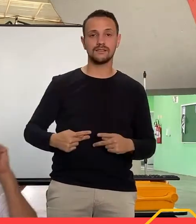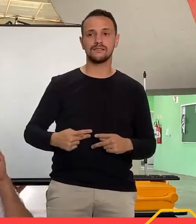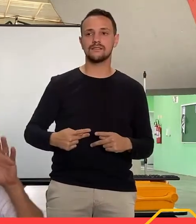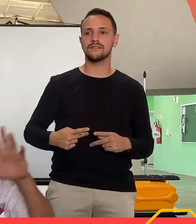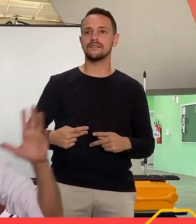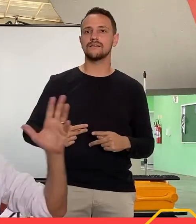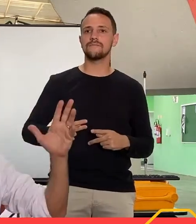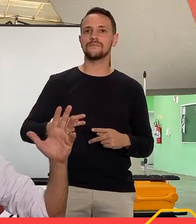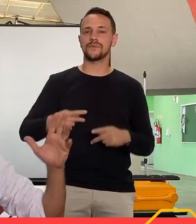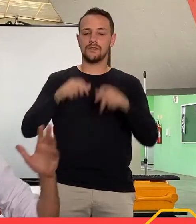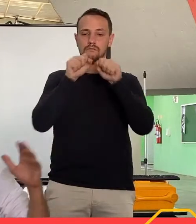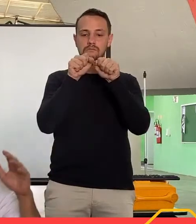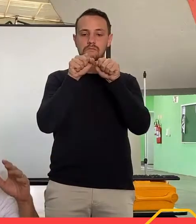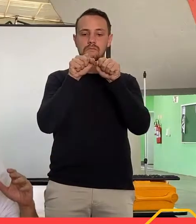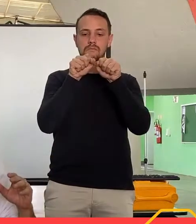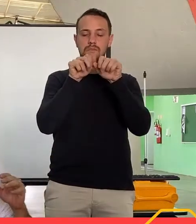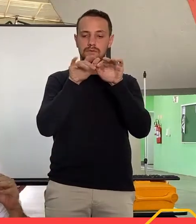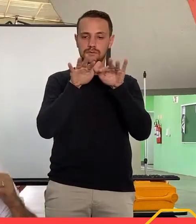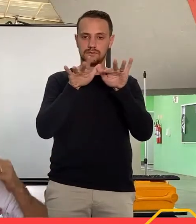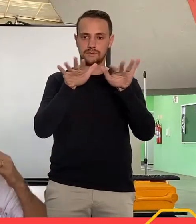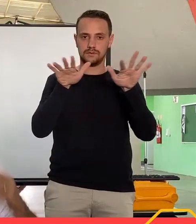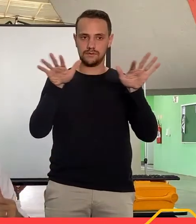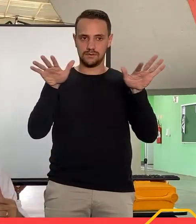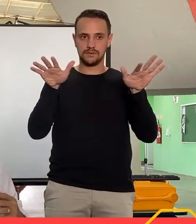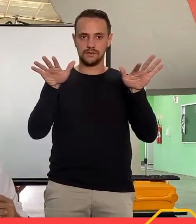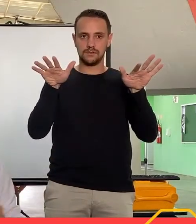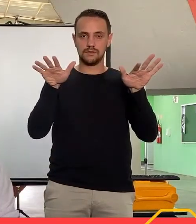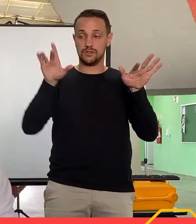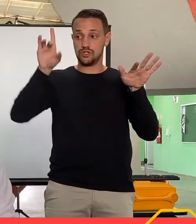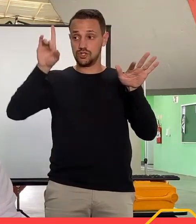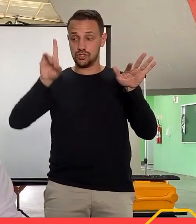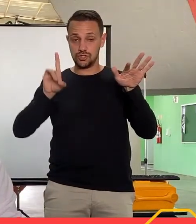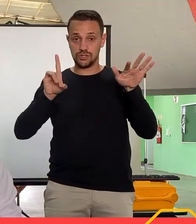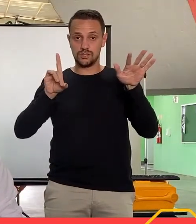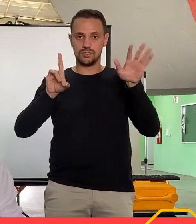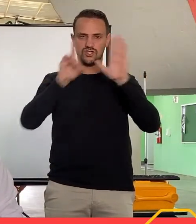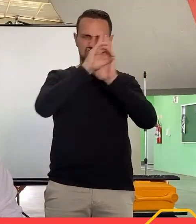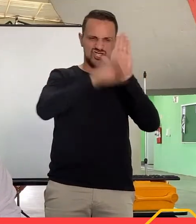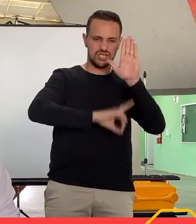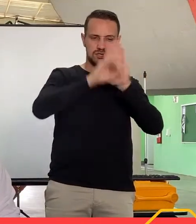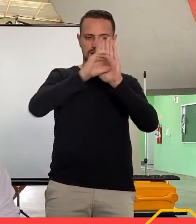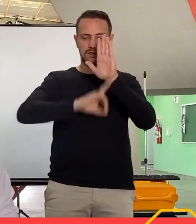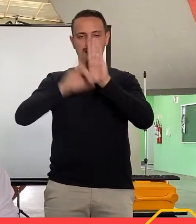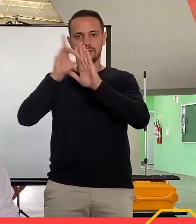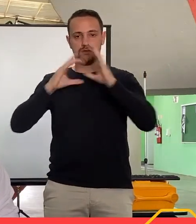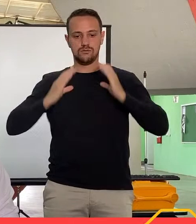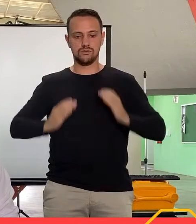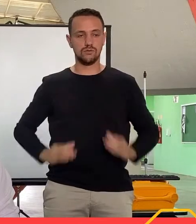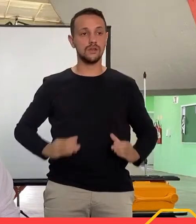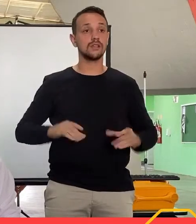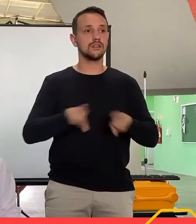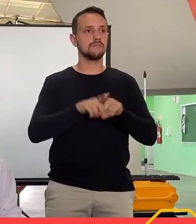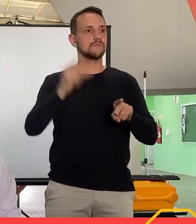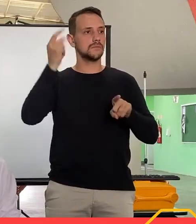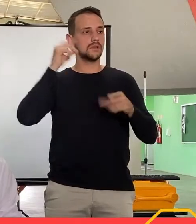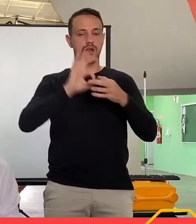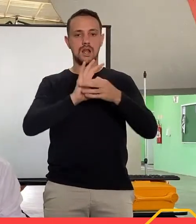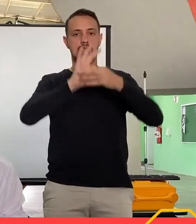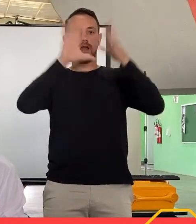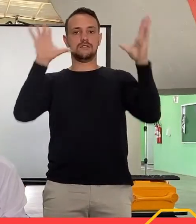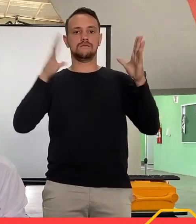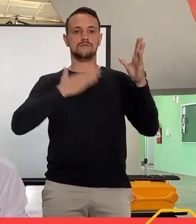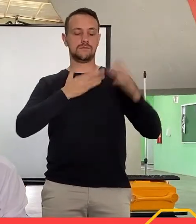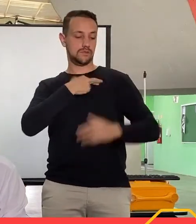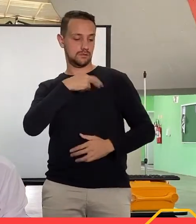se ramificando. Direitos civis, né? E se discutia muito liberdade religiosa